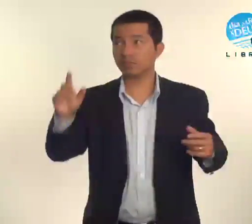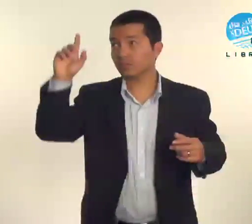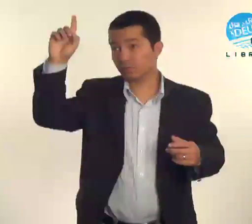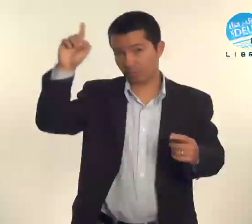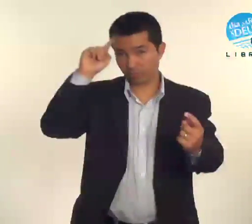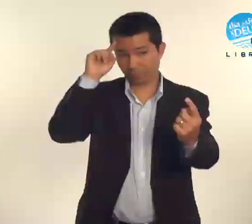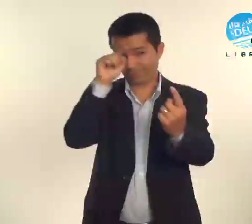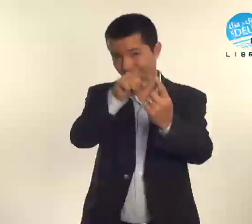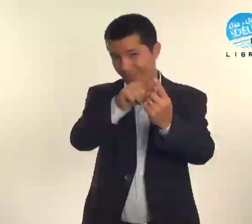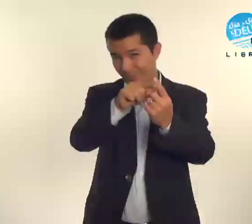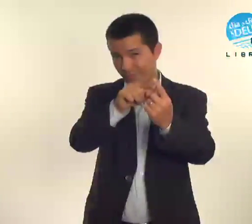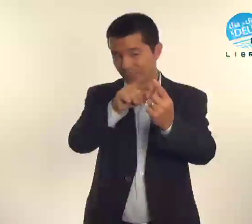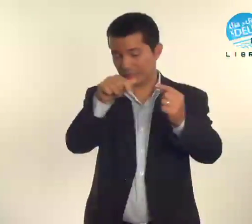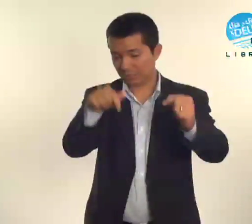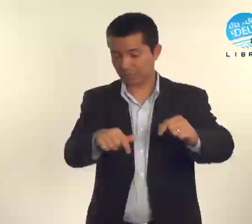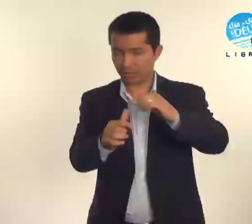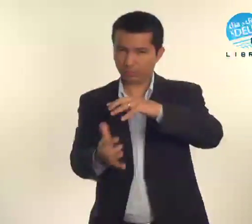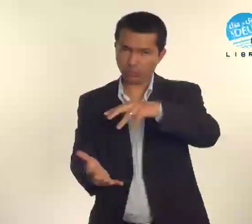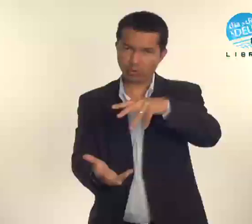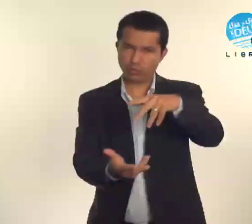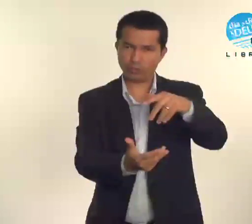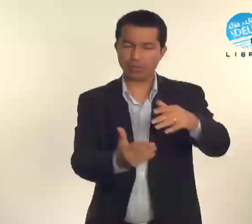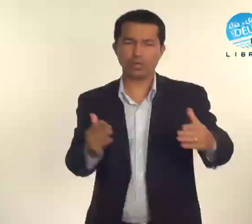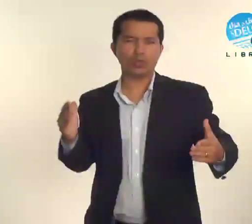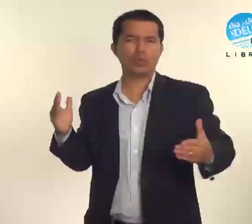para a humanidade não se cumpriu.